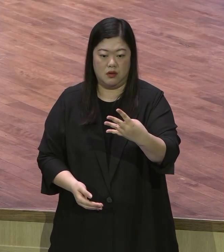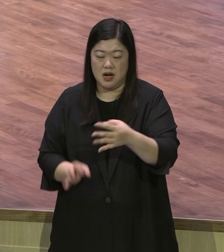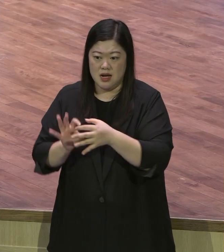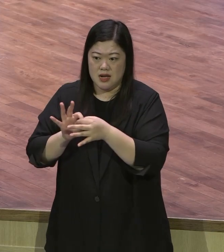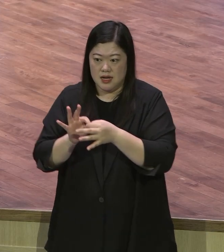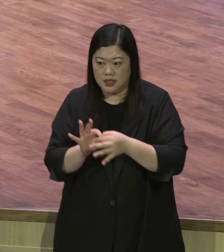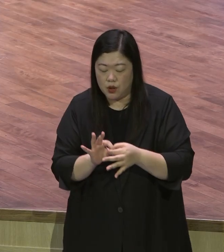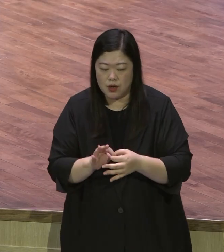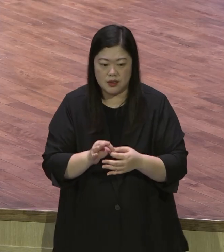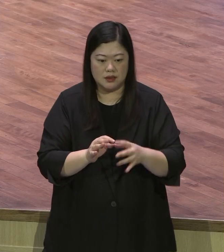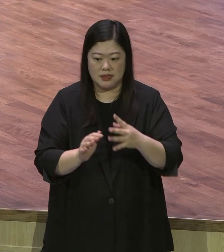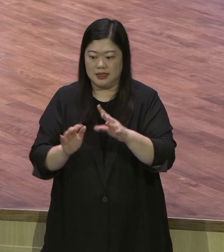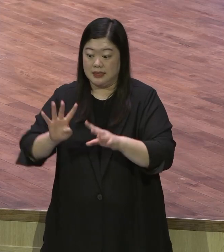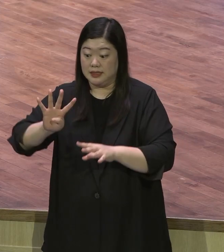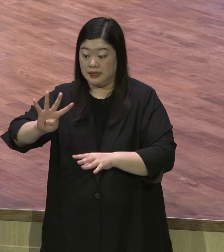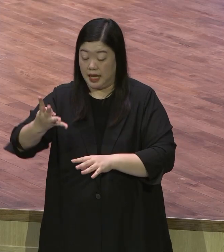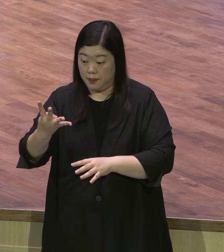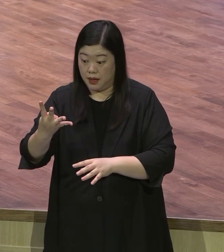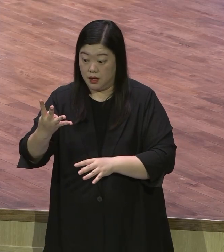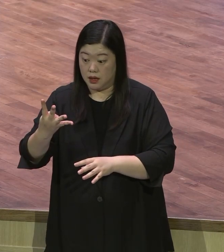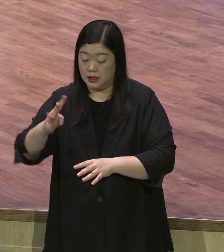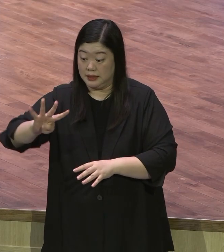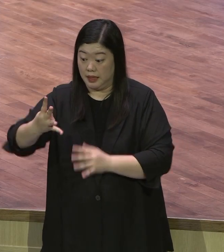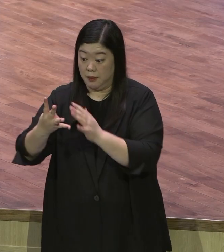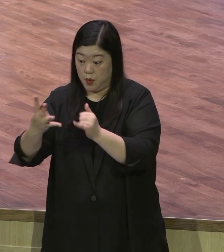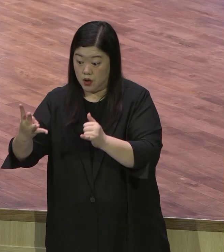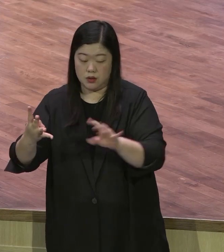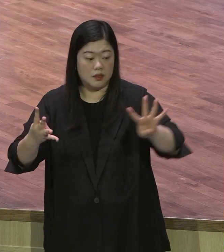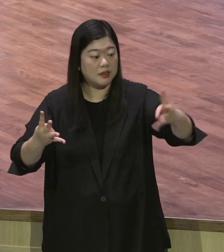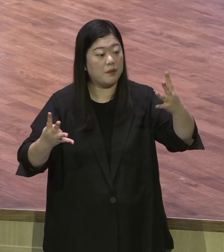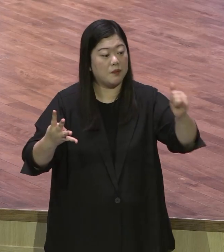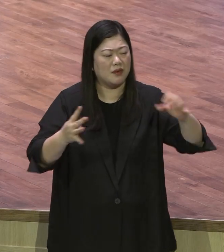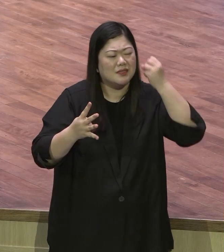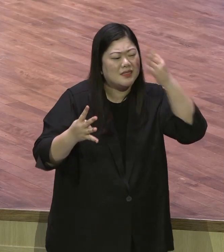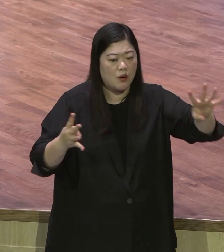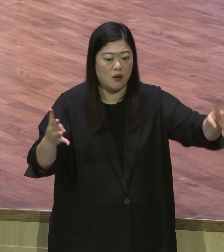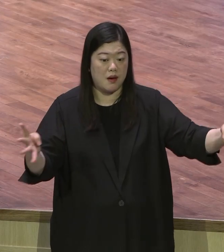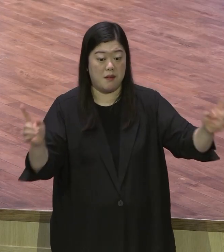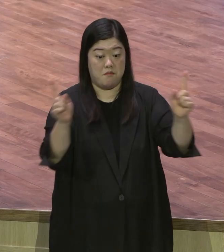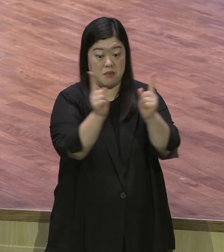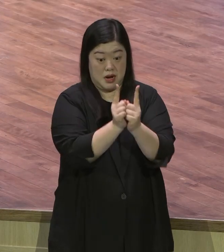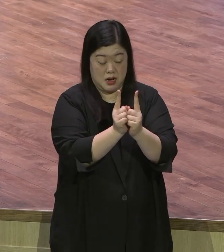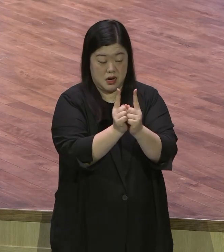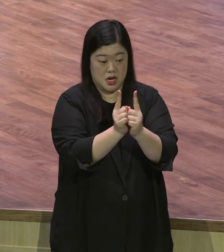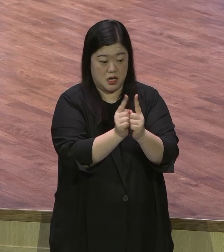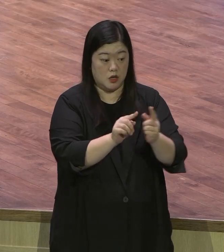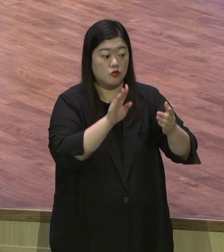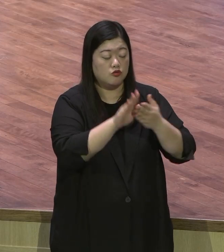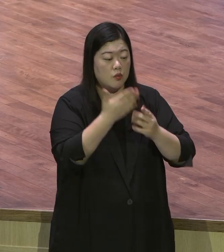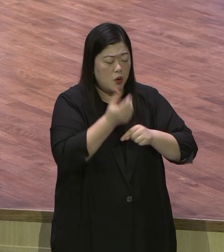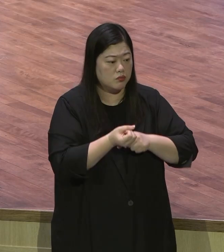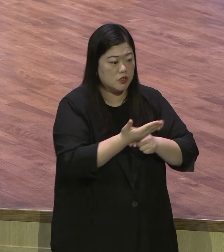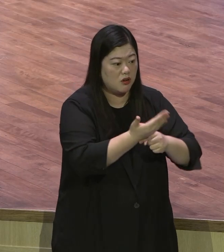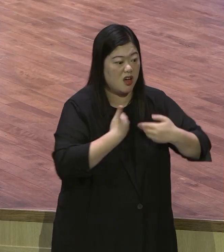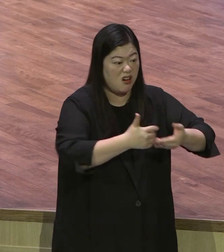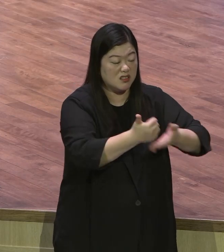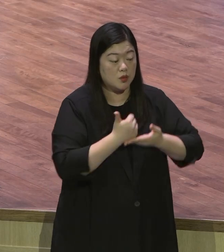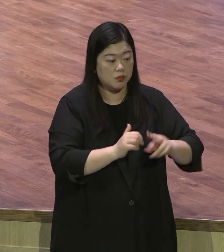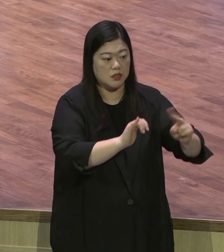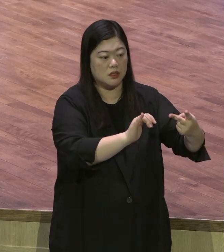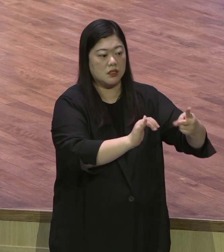그런 것도 400몇 명을 접촉해서 200명 영접식이다. 이 온라인 이런 시대에 이게 가능한 이야기입니까?